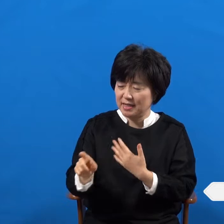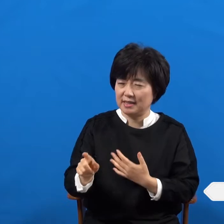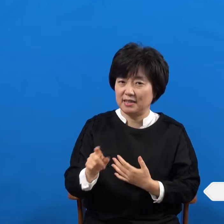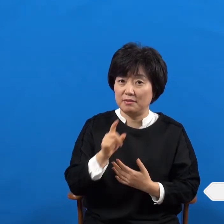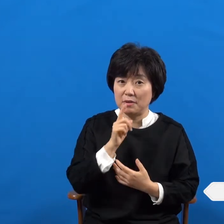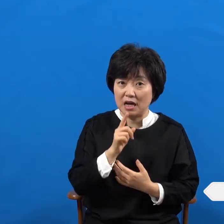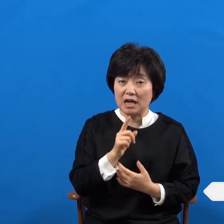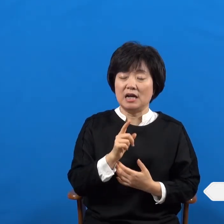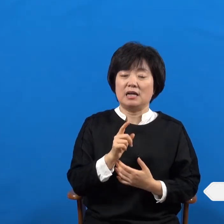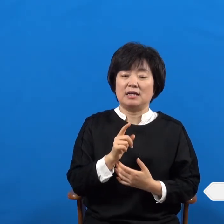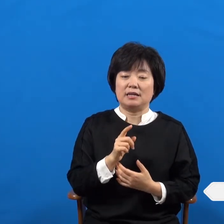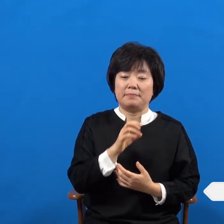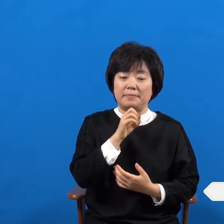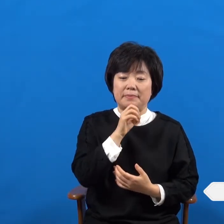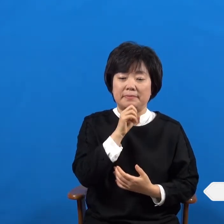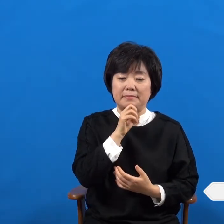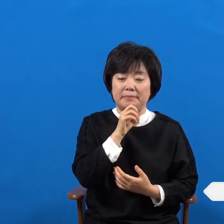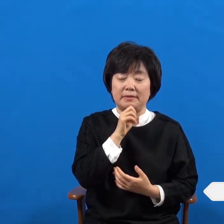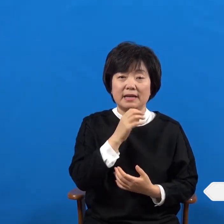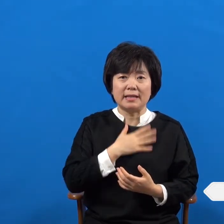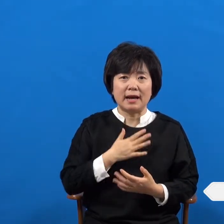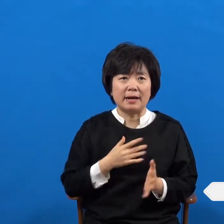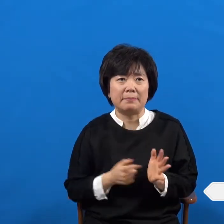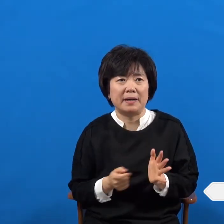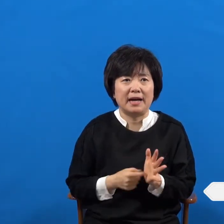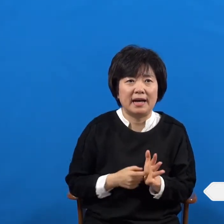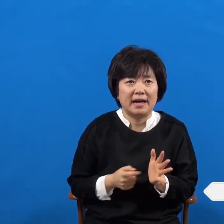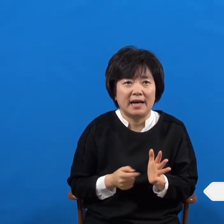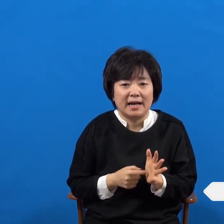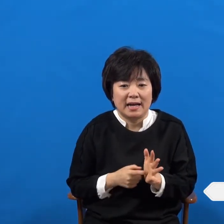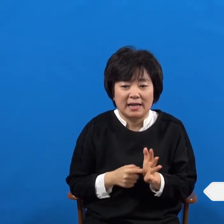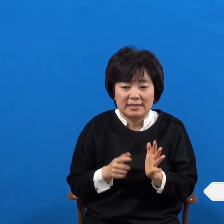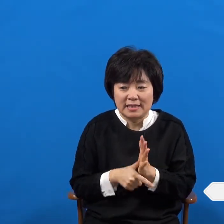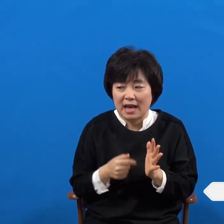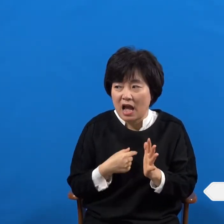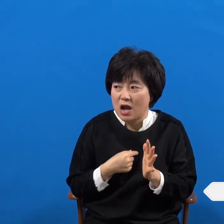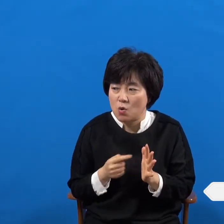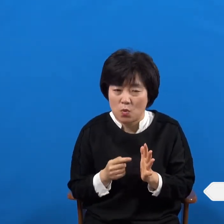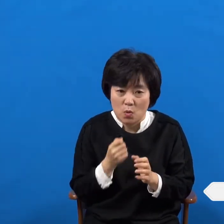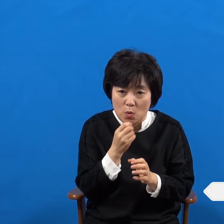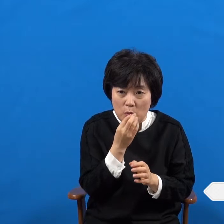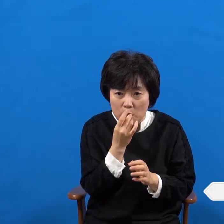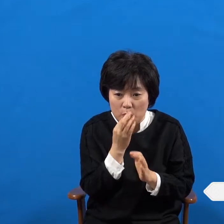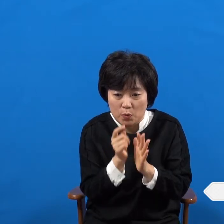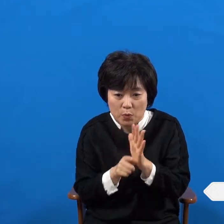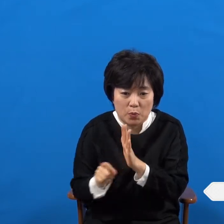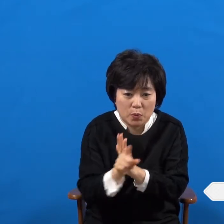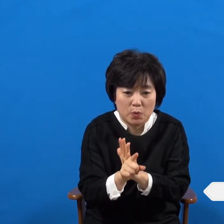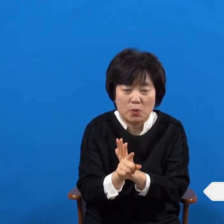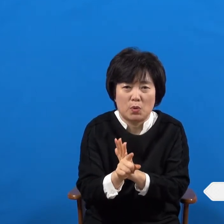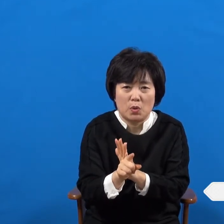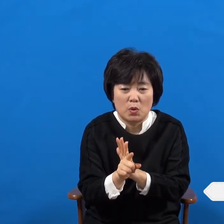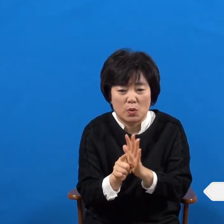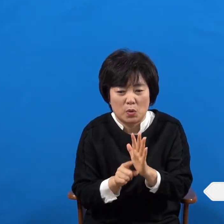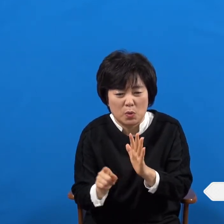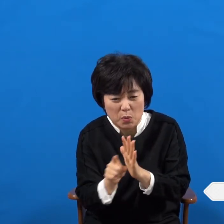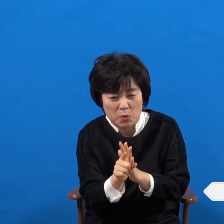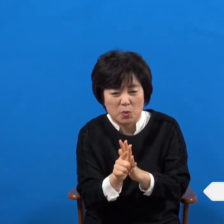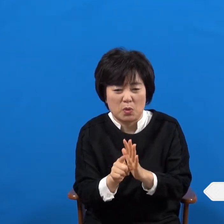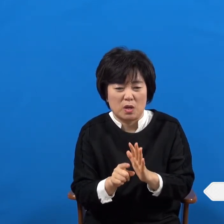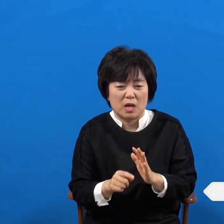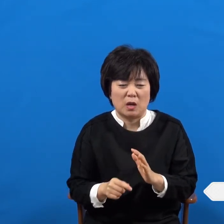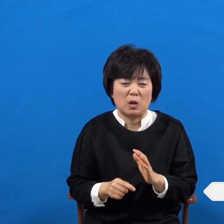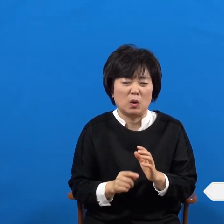불평하다가도 막상 우리가 급해서 끼어들 때 안 끼어주면 뭐라고 합니까?